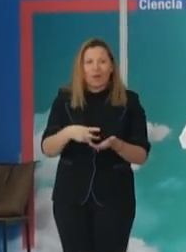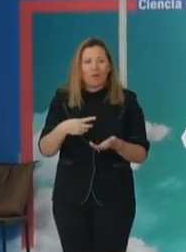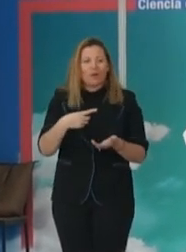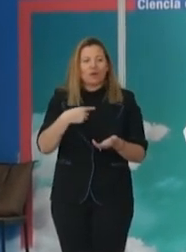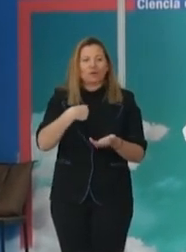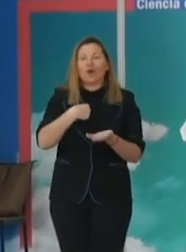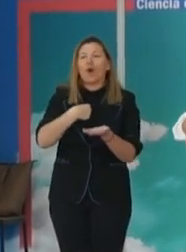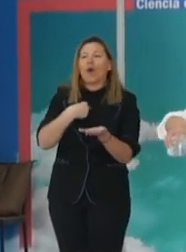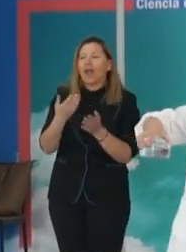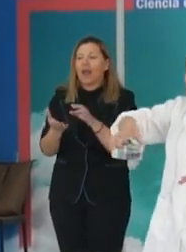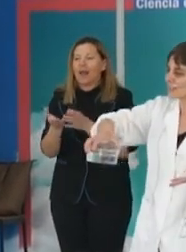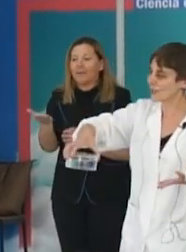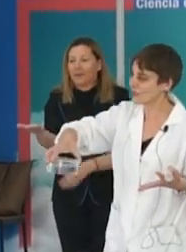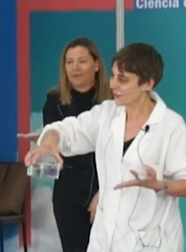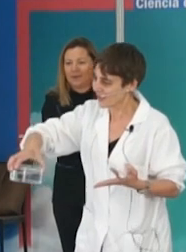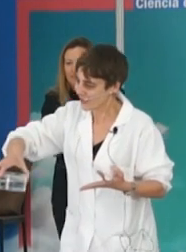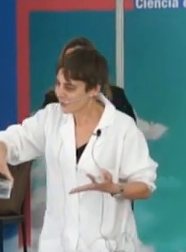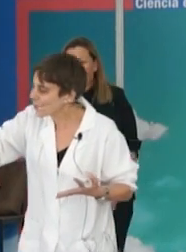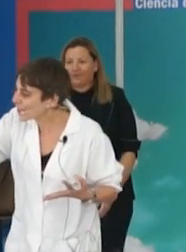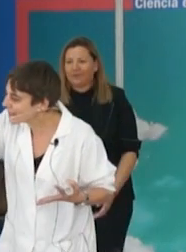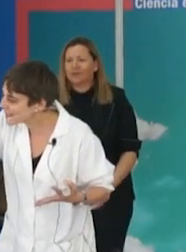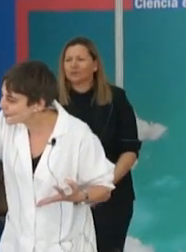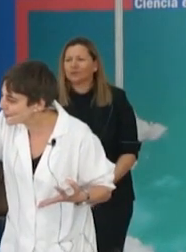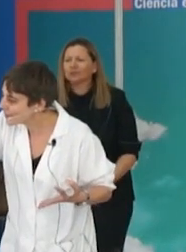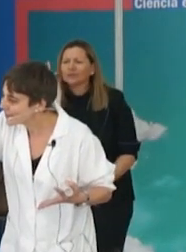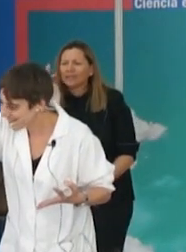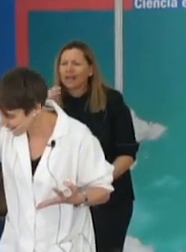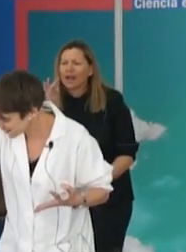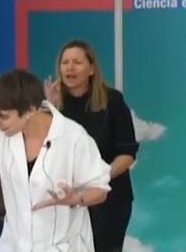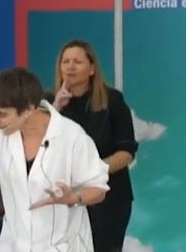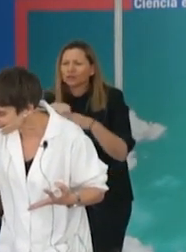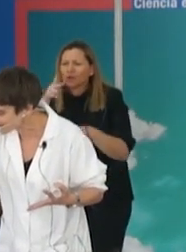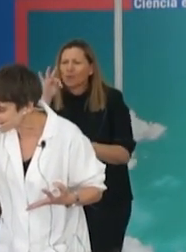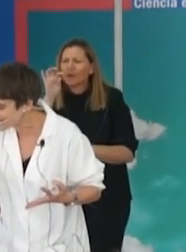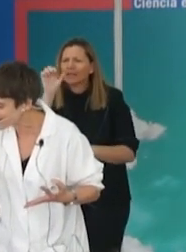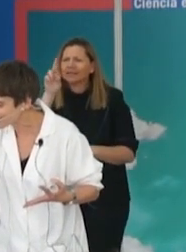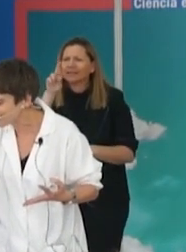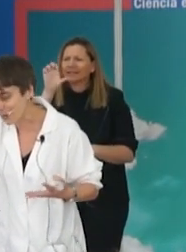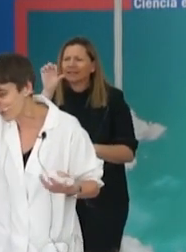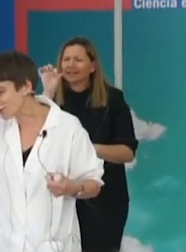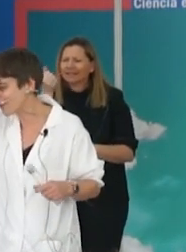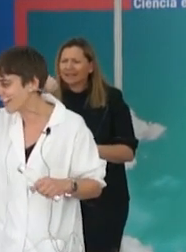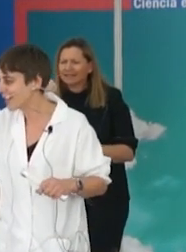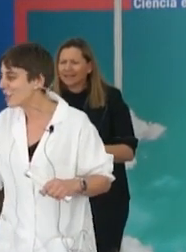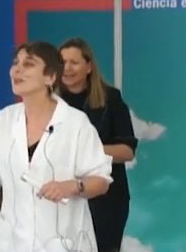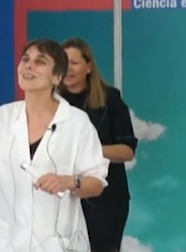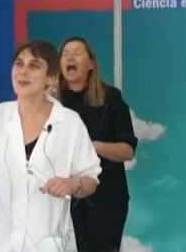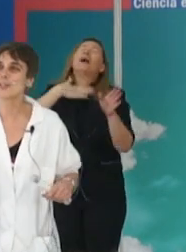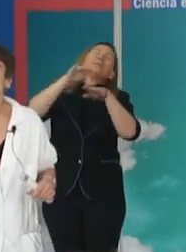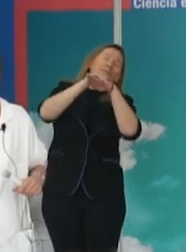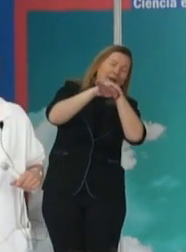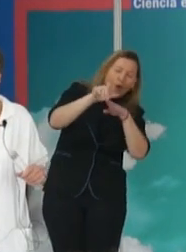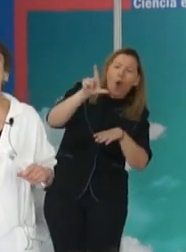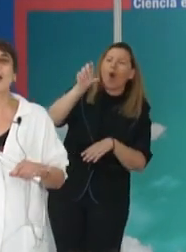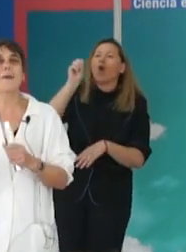yo lo cojo con la mano. O la señora coge el cacharro. No me acuerdo. ¿Eras Teresa tú? ¿Qué? ¿Verdad? ¿Eras tú, eras Teresa? No, ¿quién era? A ver, me acuerdo de tu nombre. Loreto. Loreto,